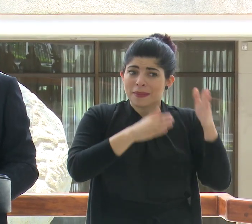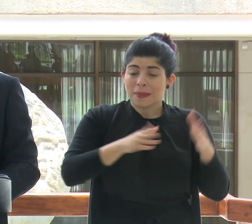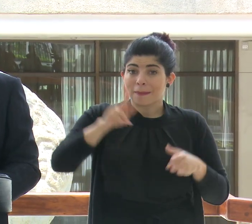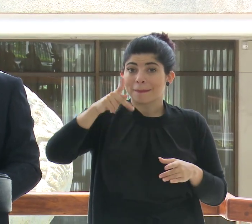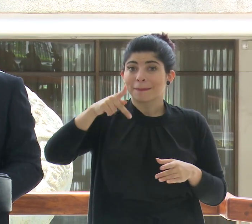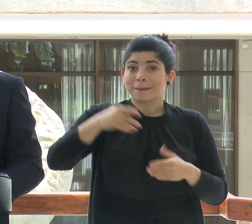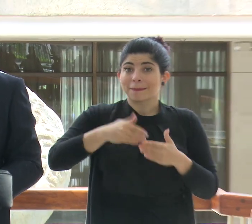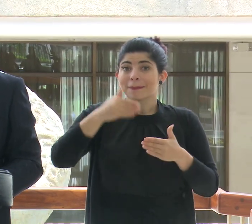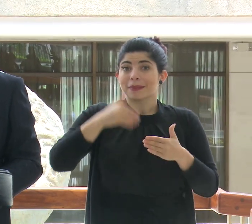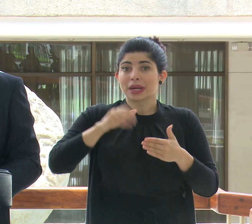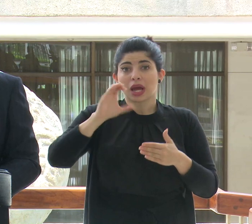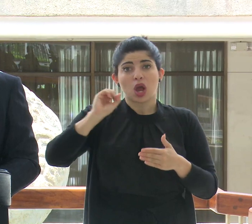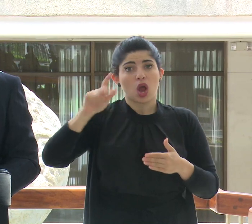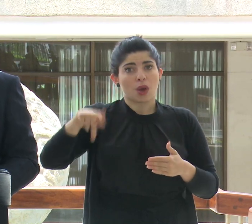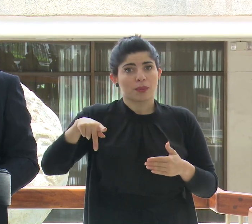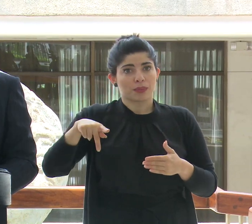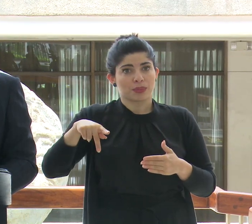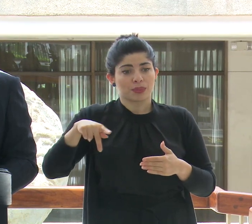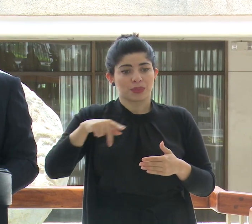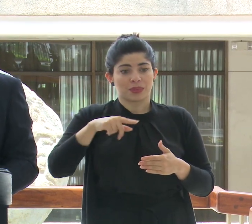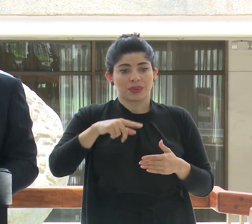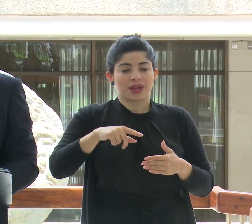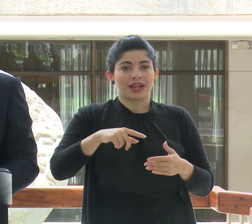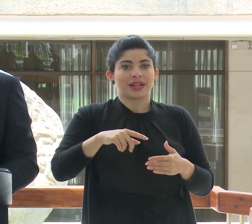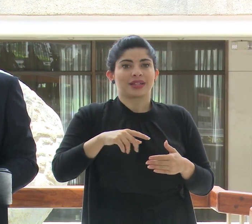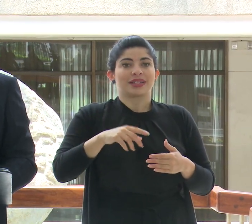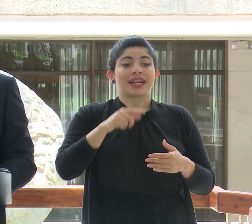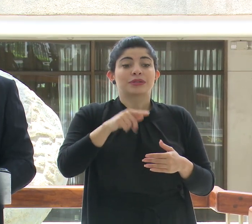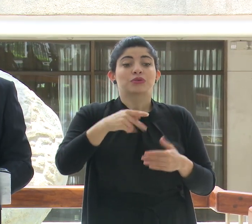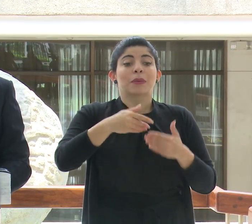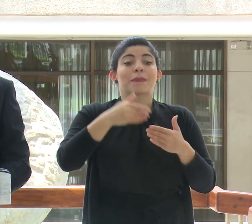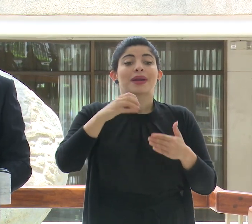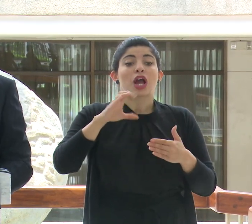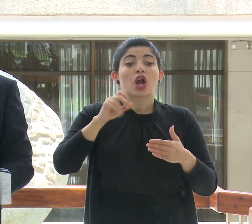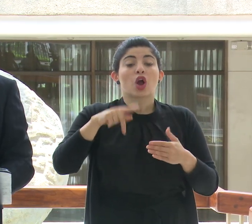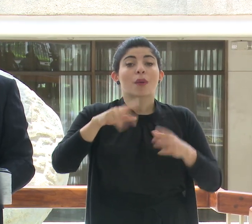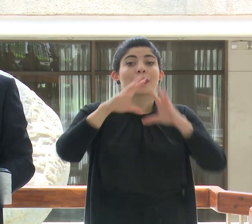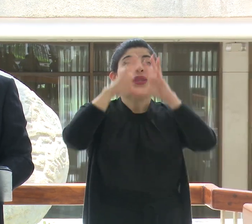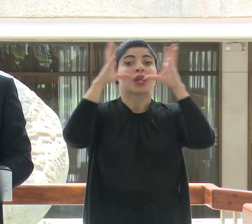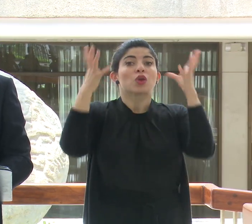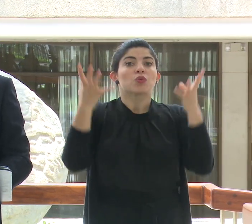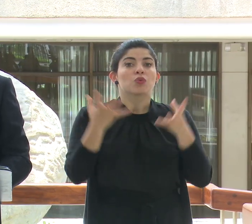Pre-COP, que es una redundancia, pero hay que decirlo, es una Pre-COP mundial.